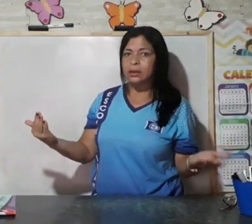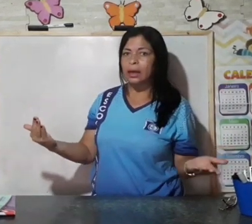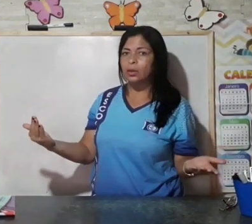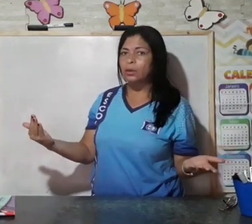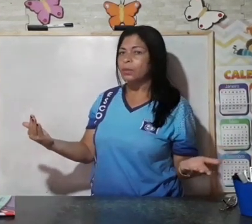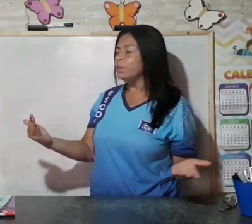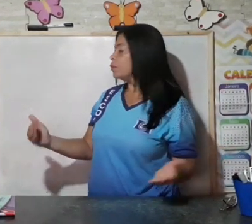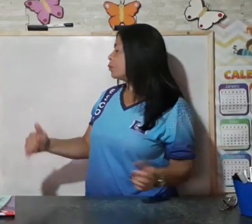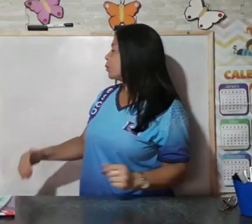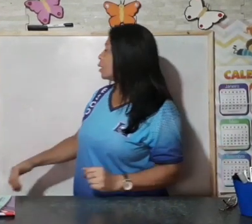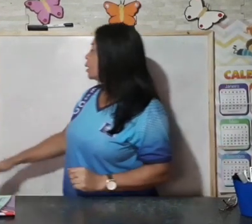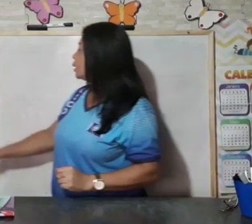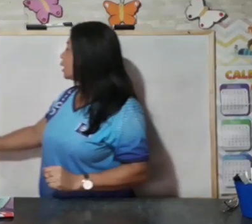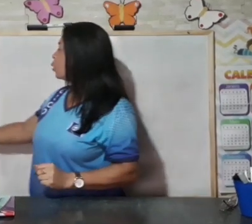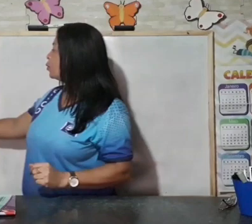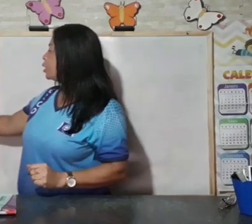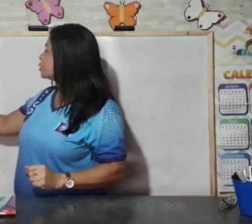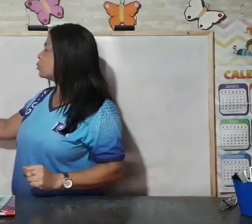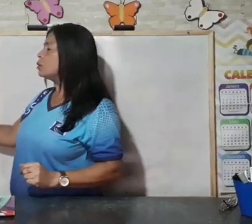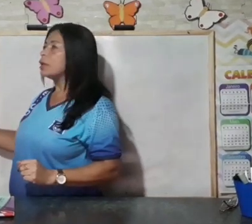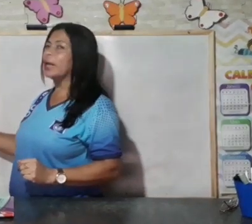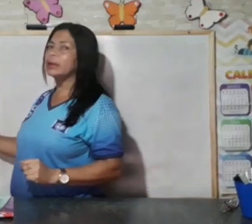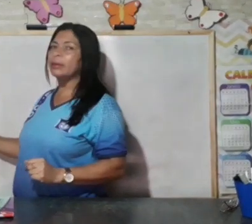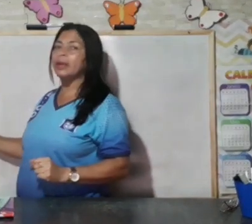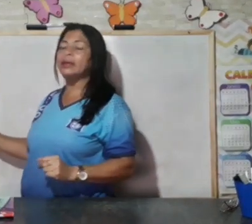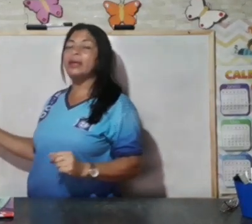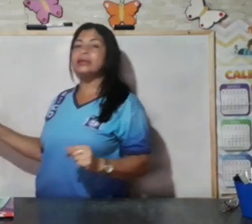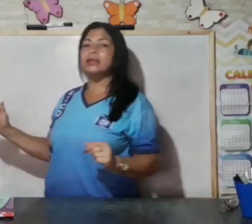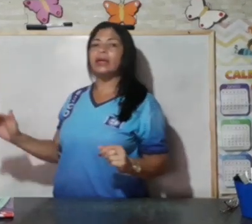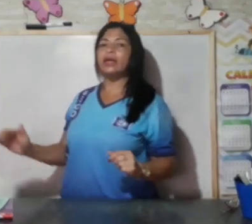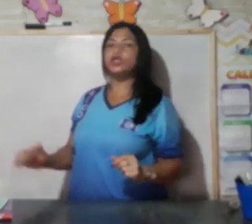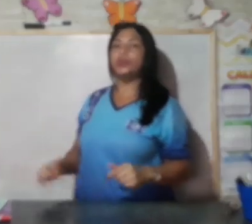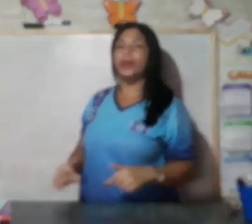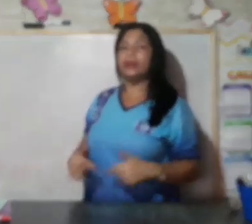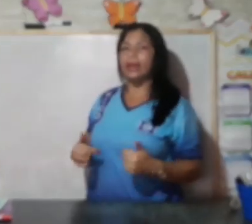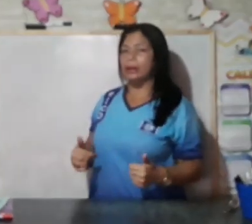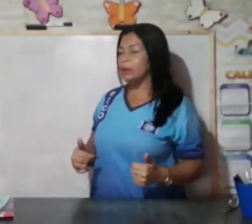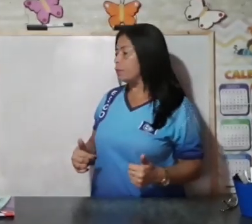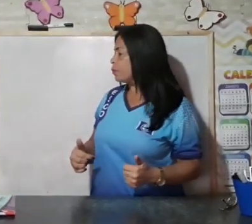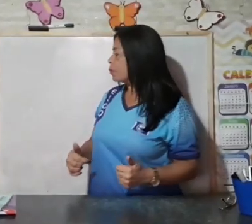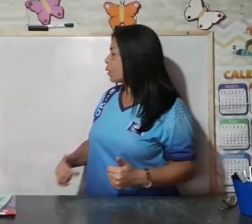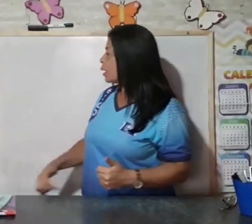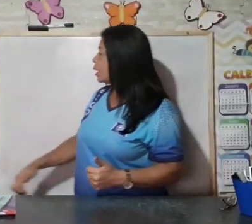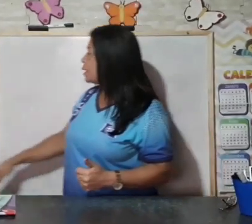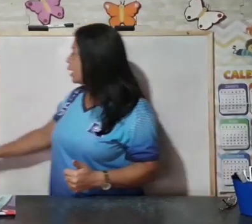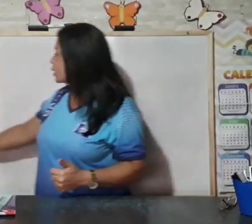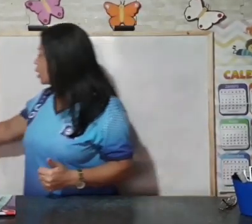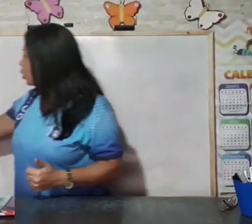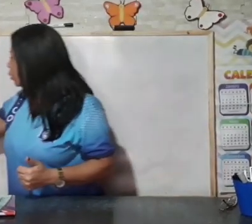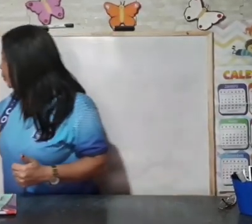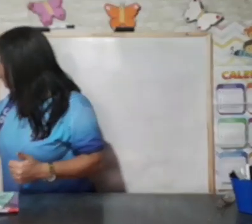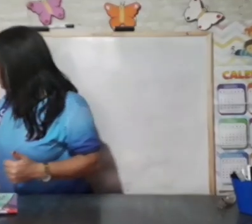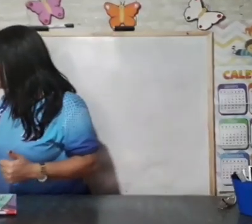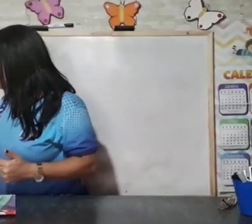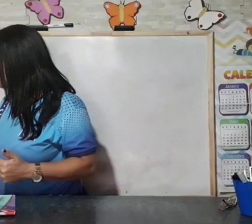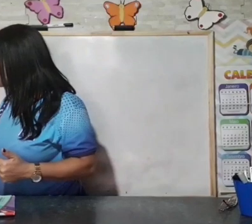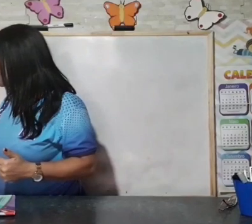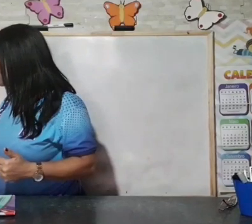certo? E com isso, ela também tem que ser respeitada. E aqui, ó,